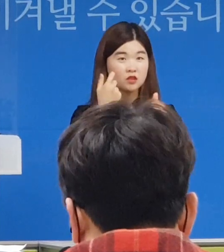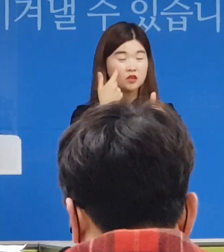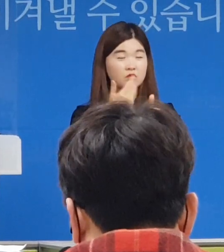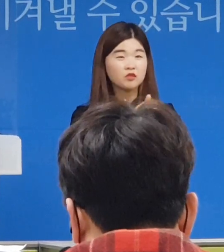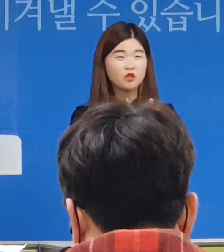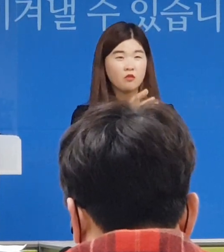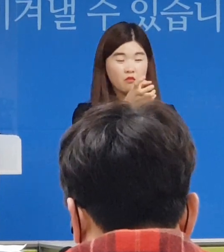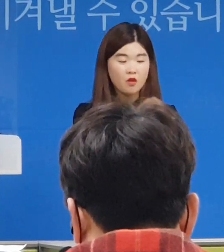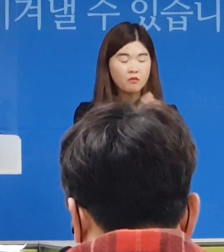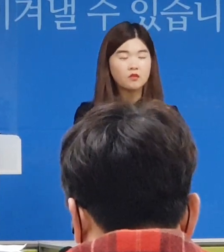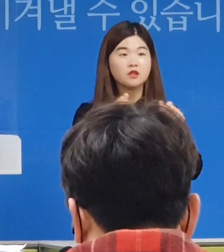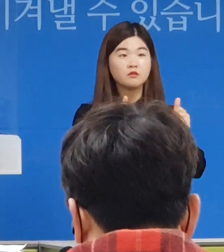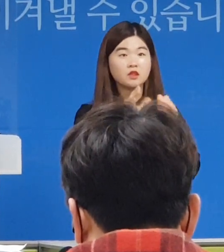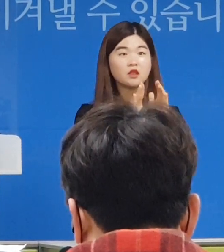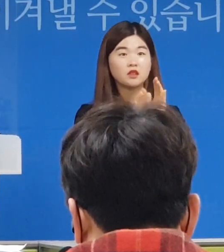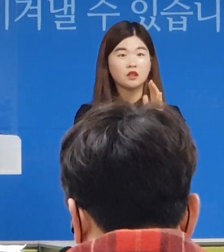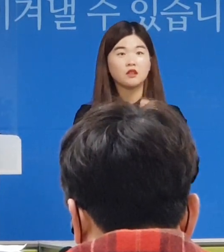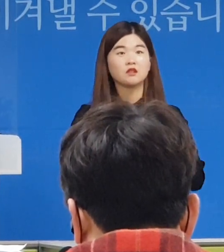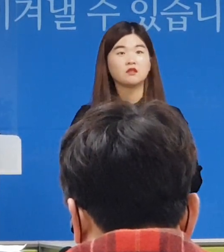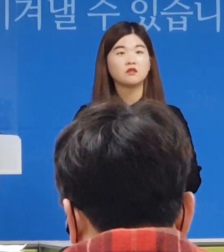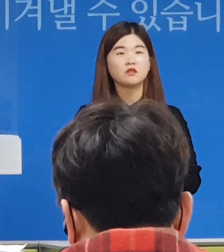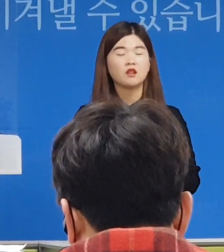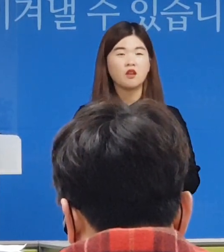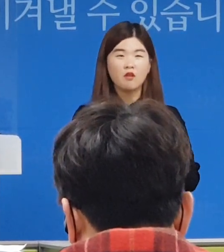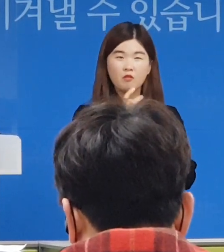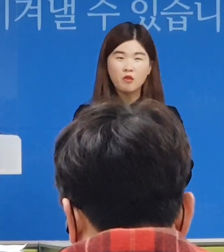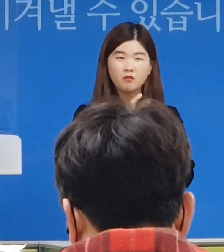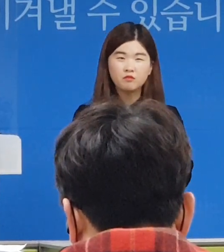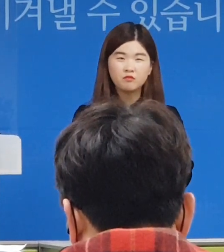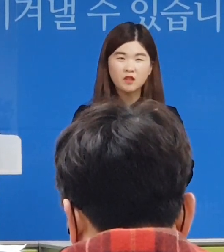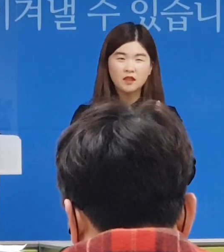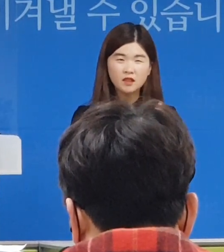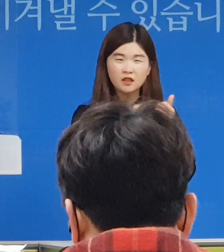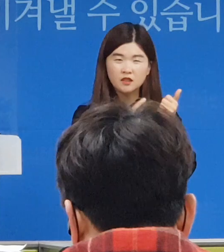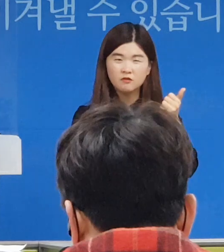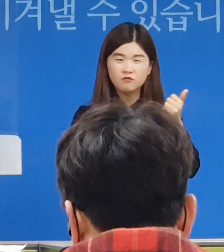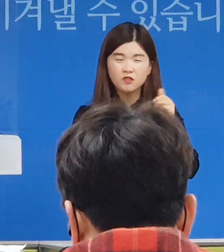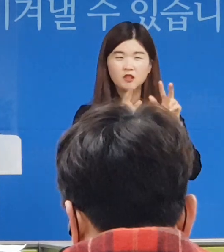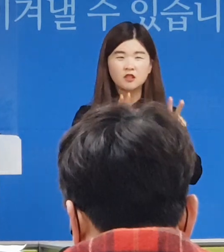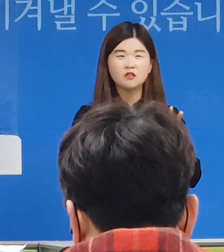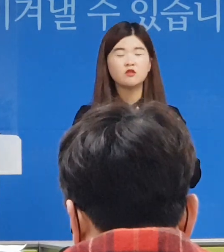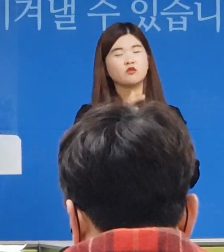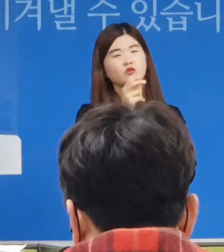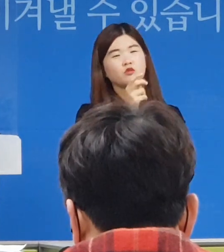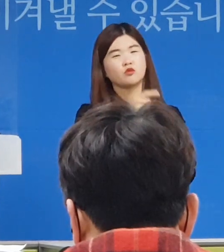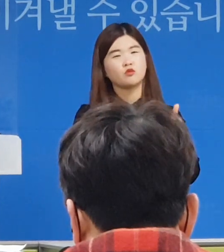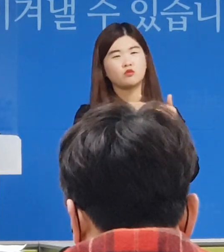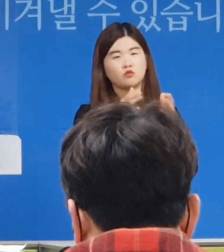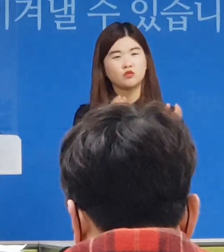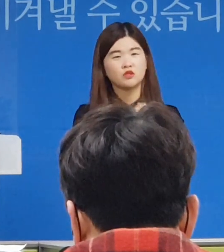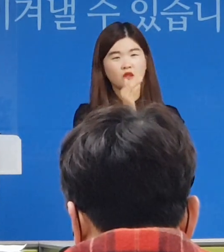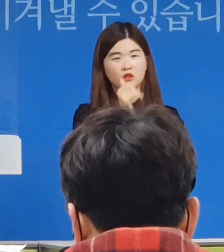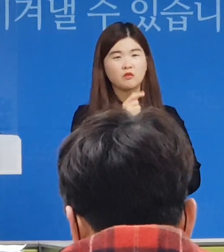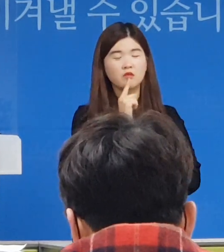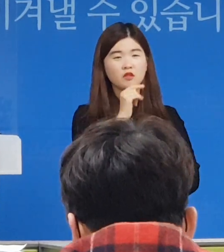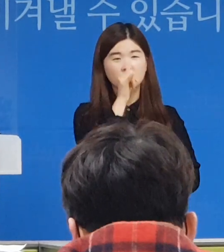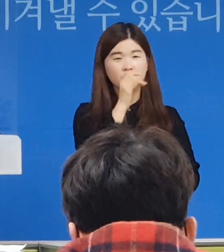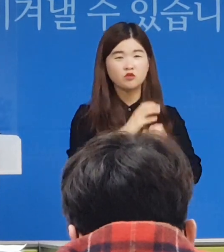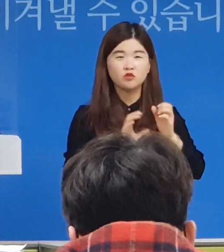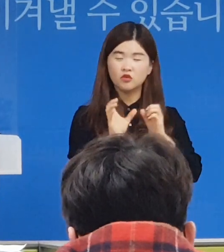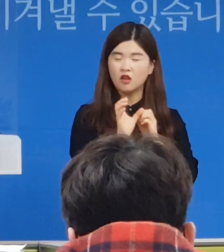자, 이 법률안 심사할 때 그 법제사업위원회에서 심사할 때 교육부 장관이 한 말씀도 있습니다. 지자체 부담은 전혀